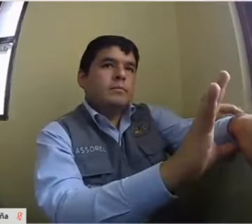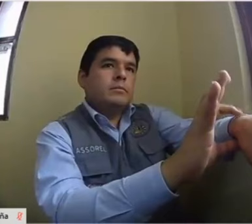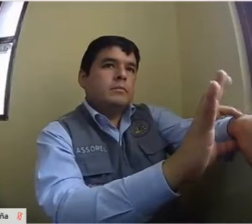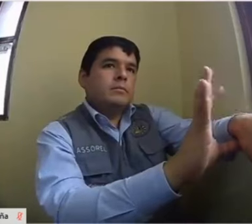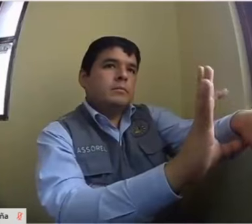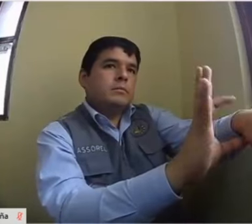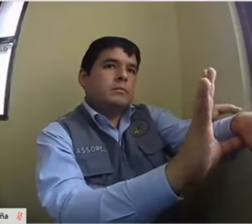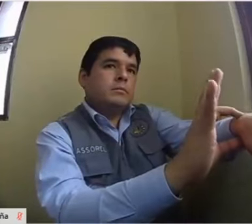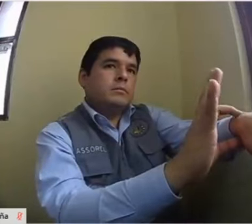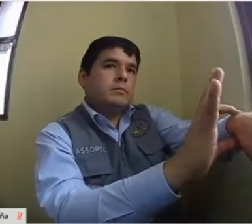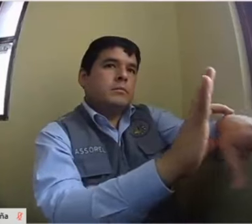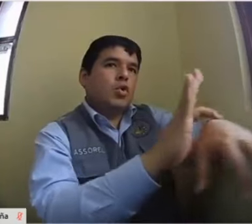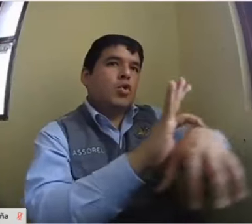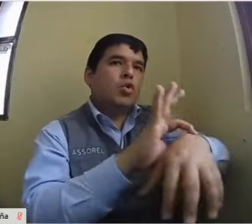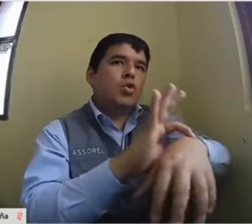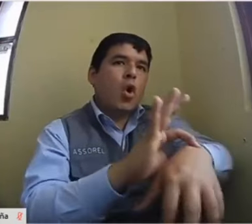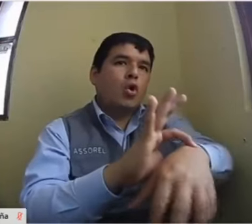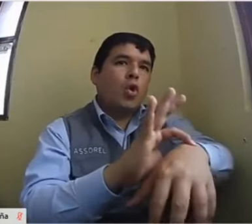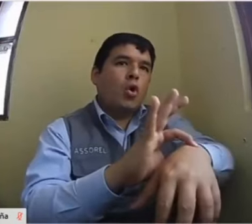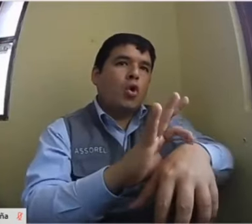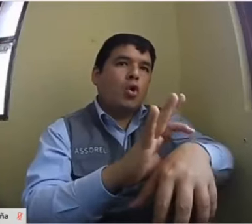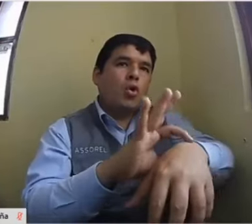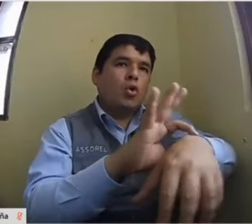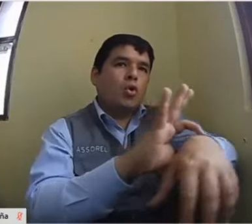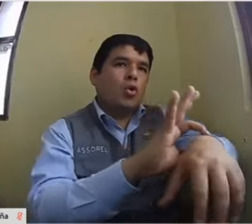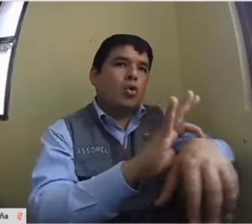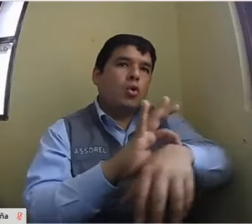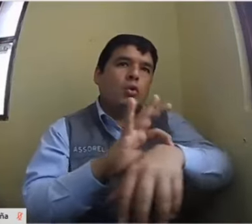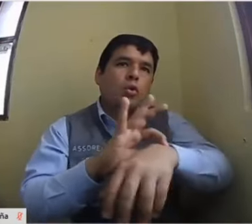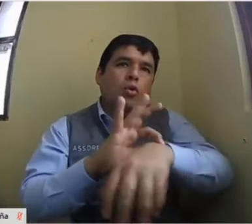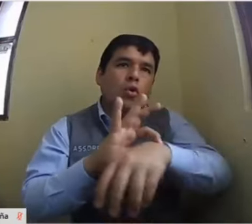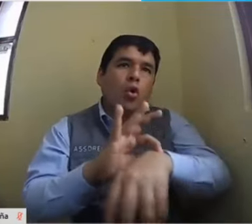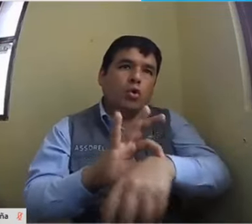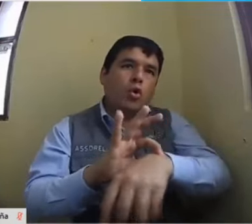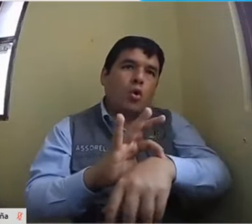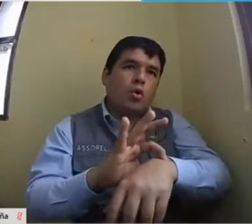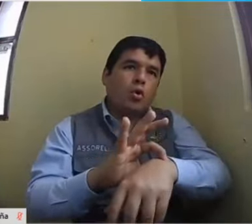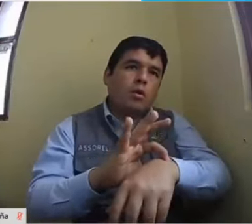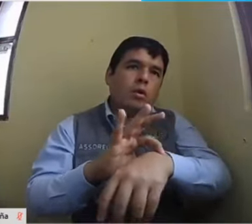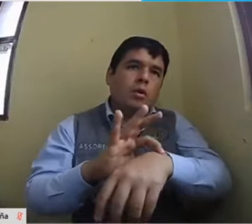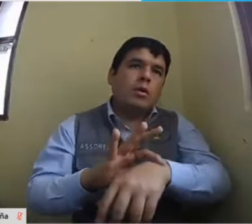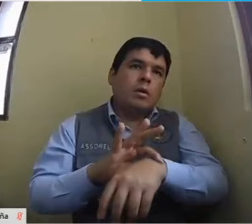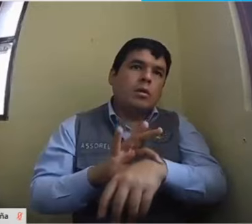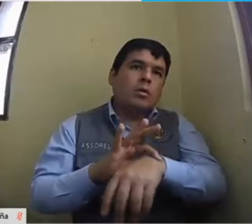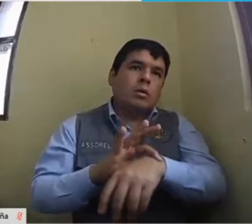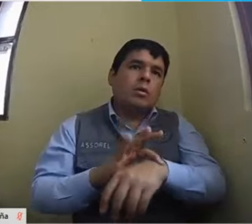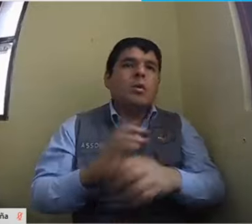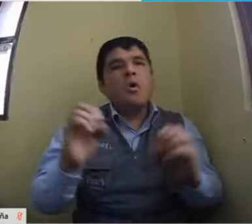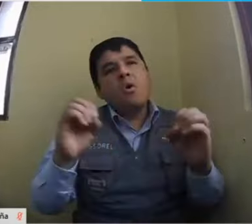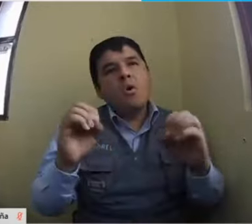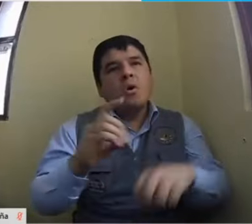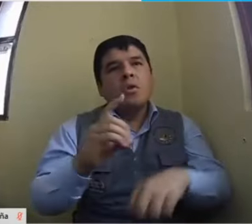Doctor, esa es la seña de doctor. Vamos a ver también una sesión de profesiones para ver